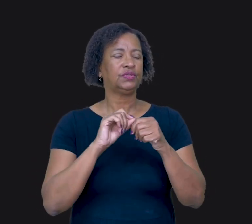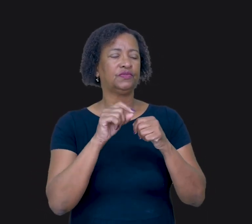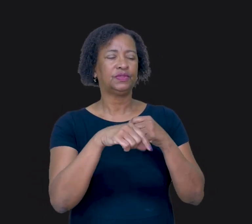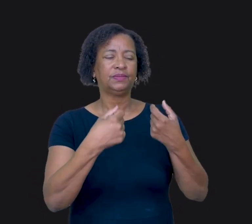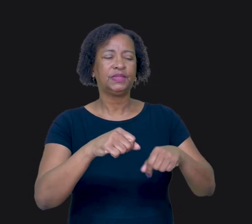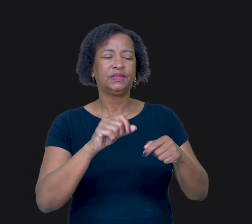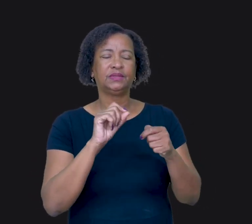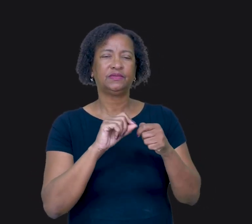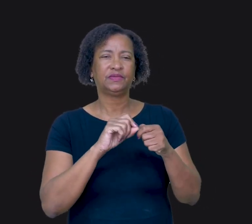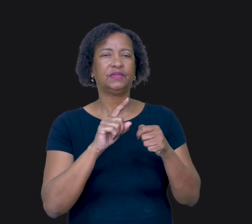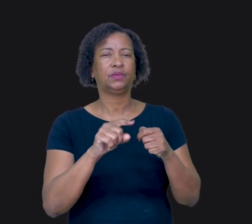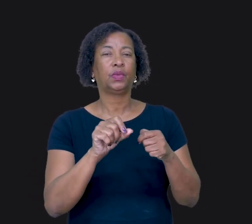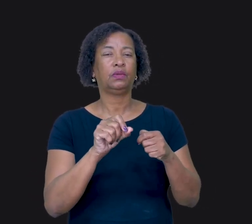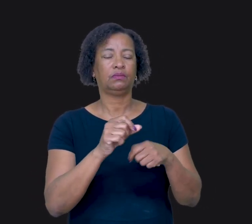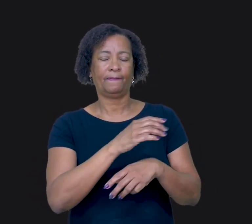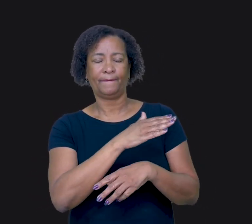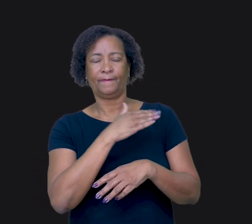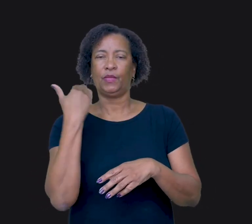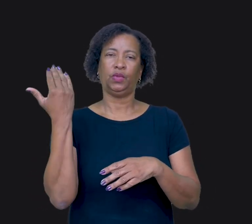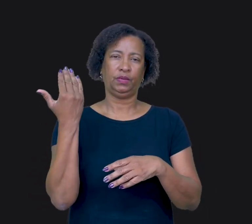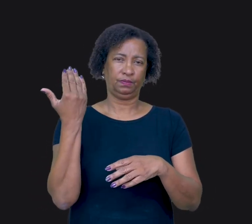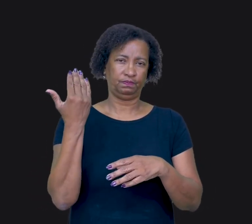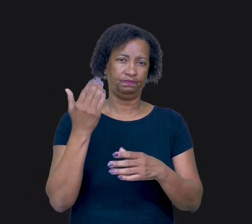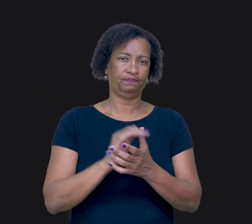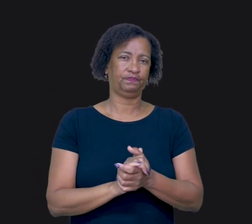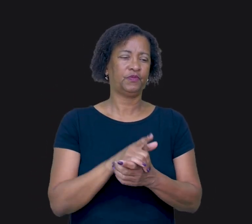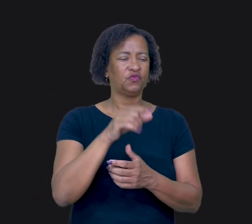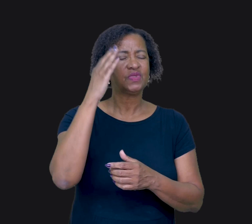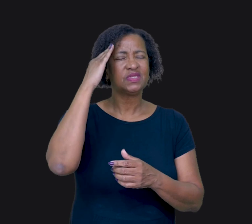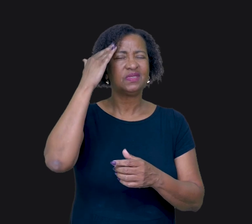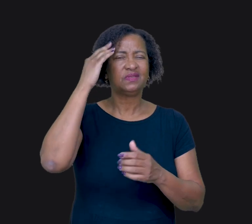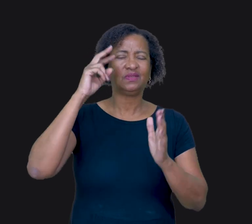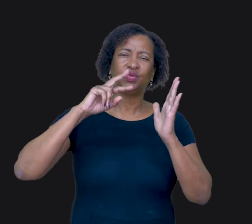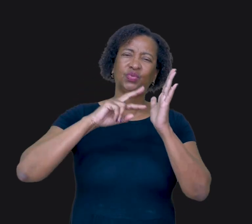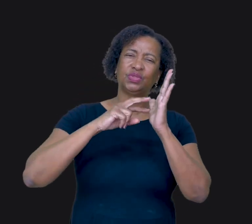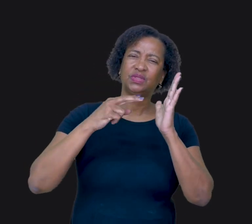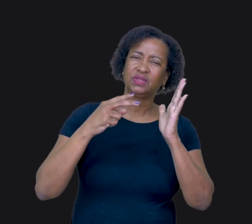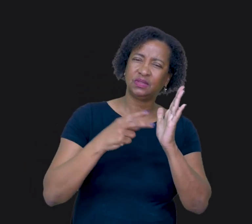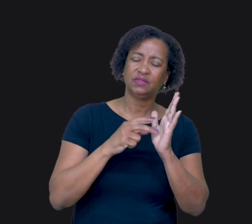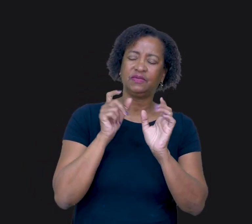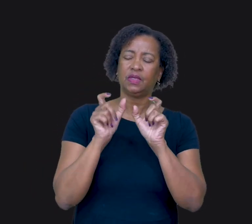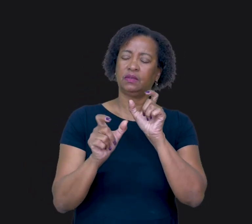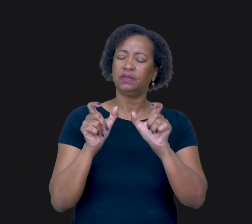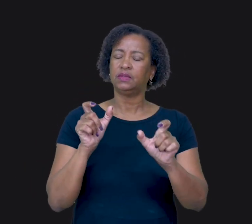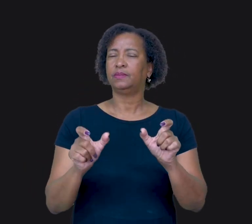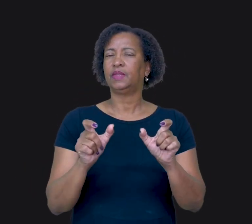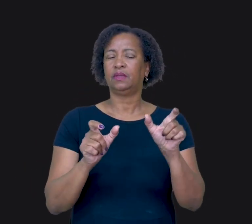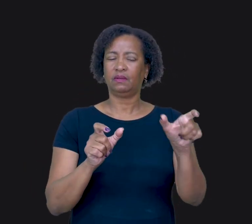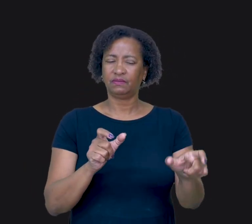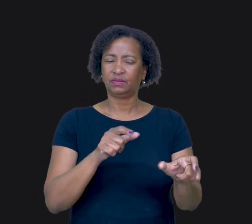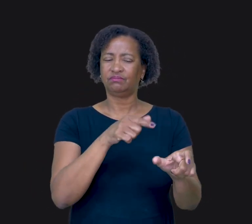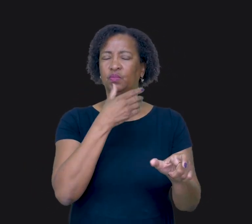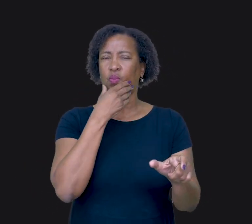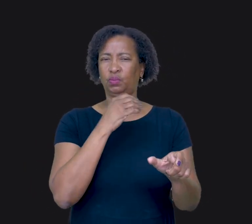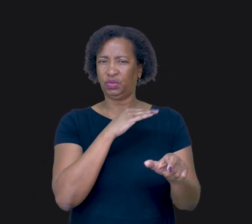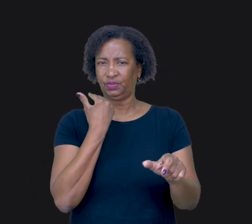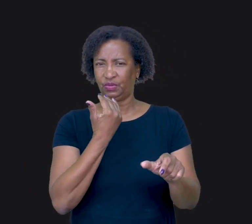morrer. Será que você entende o significado das palavras de Jim Elliot? Jesus viveu uma